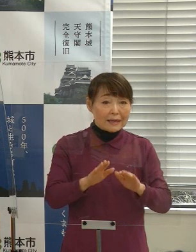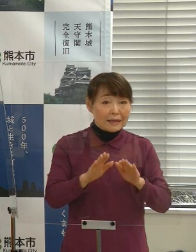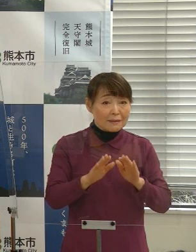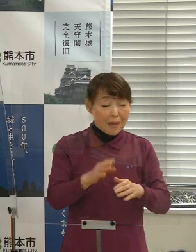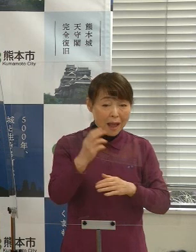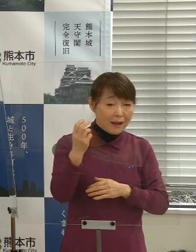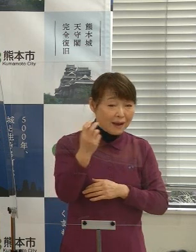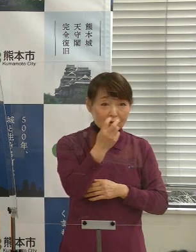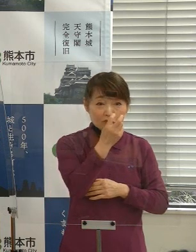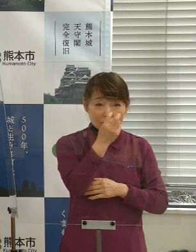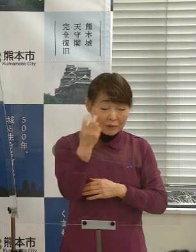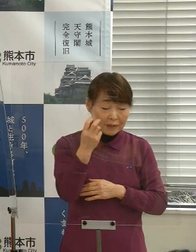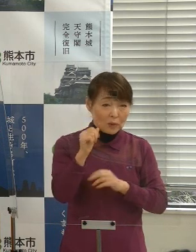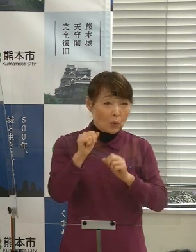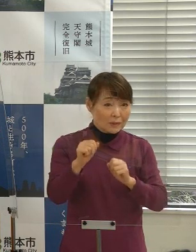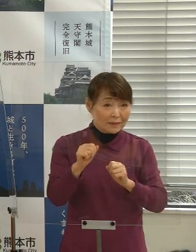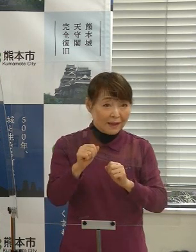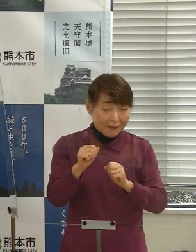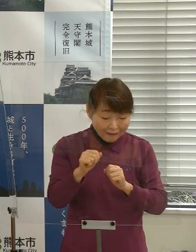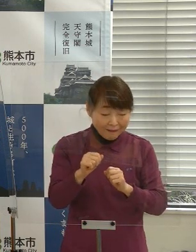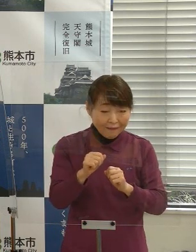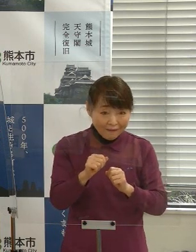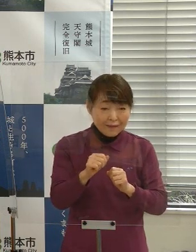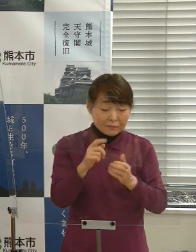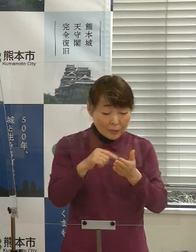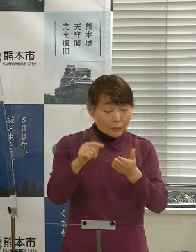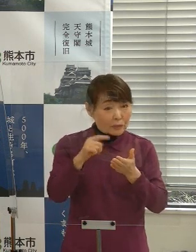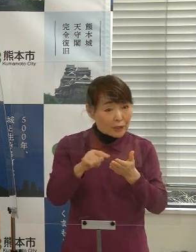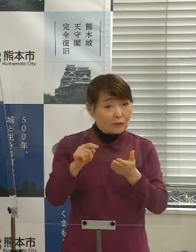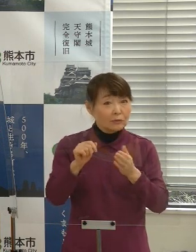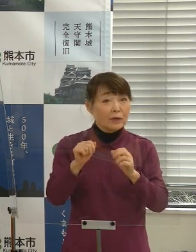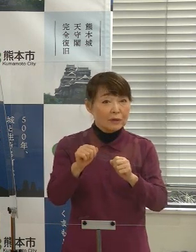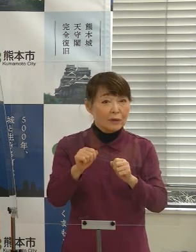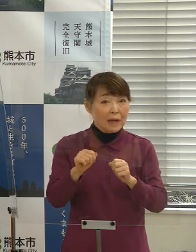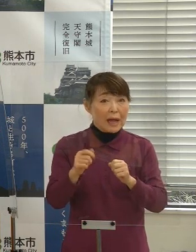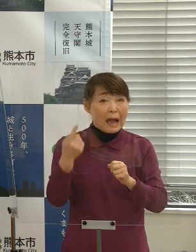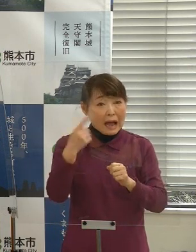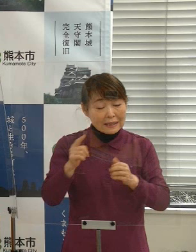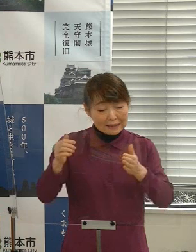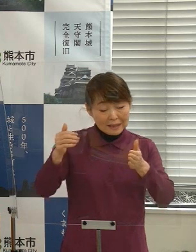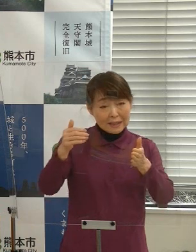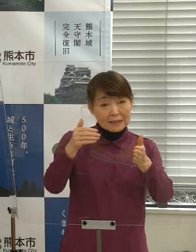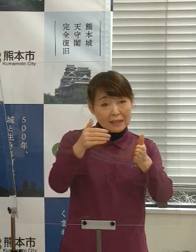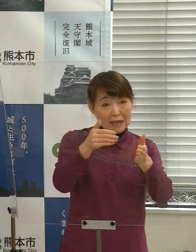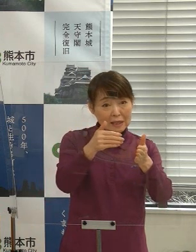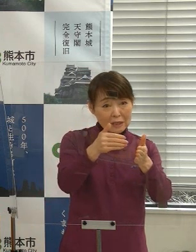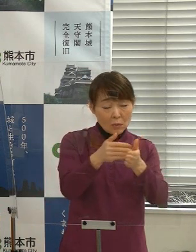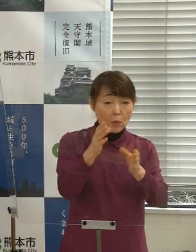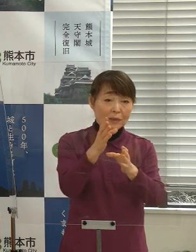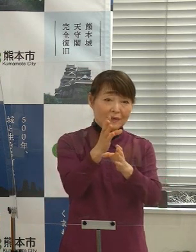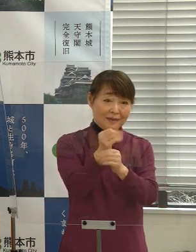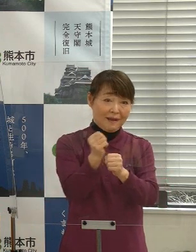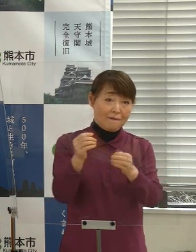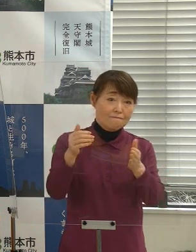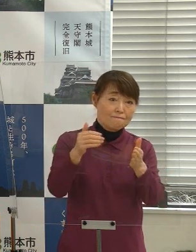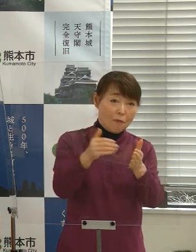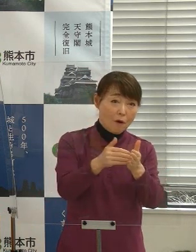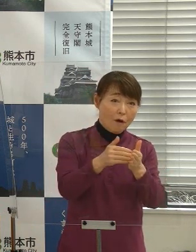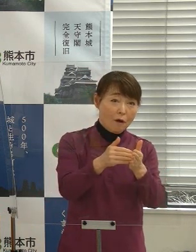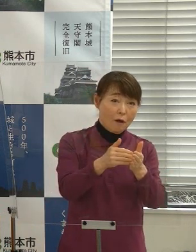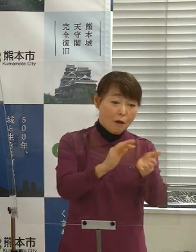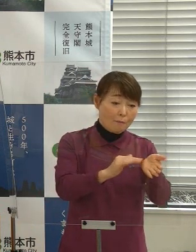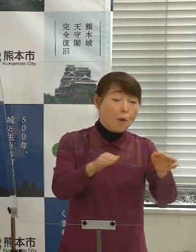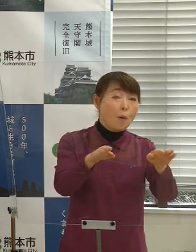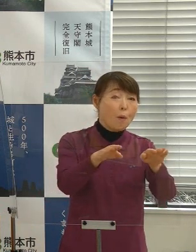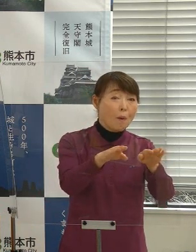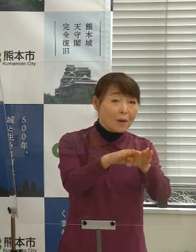ながら整理をさせていただいております。で、明日が回答の期限だということで、事件弁護士さんの方からもですね、